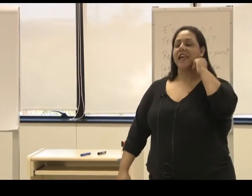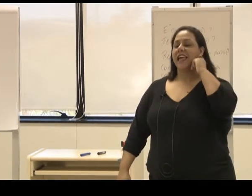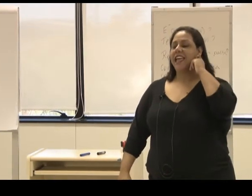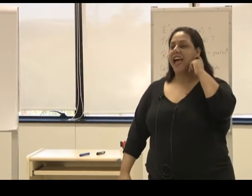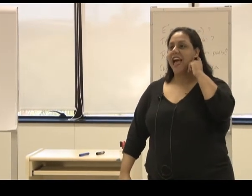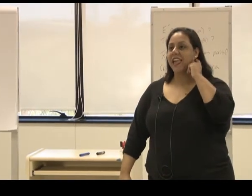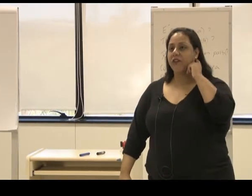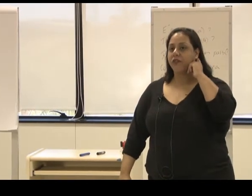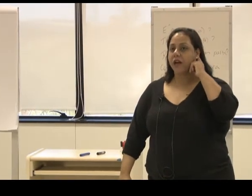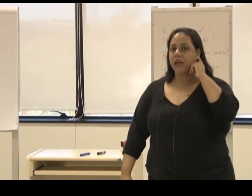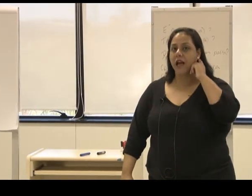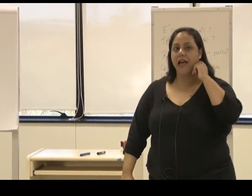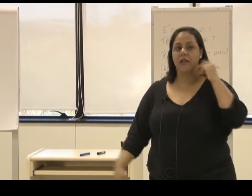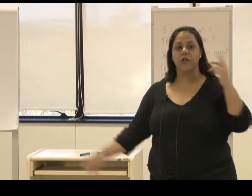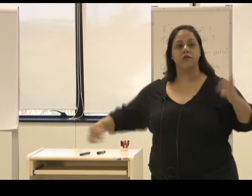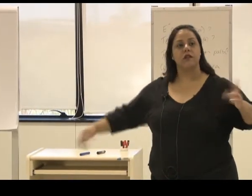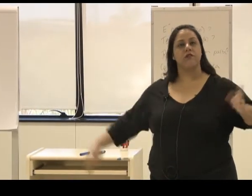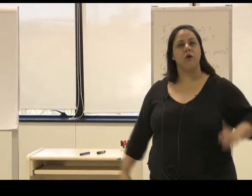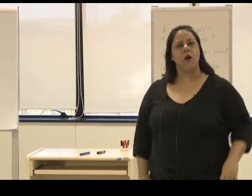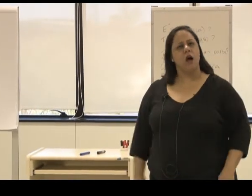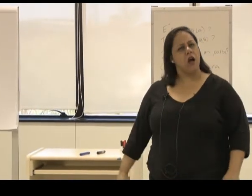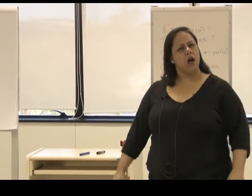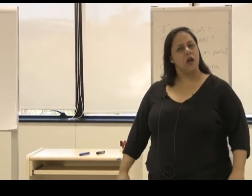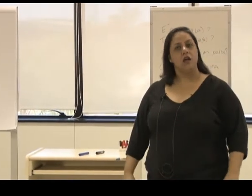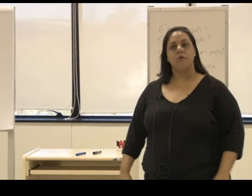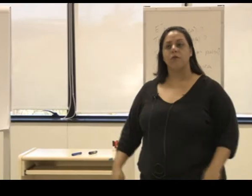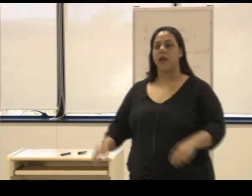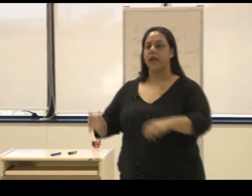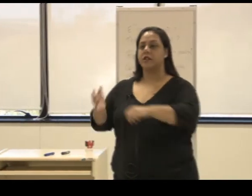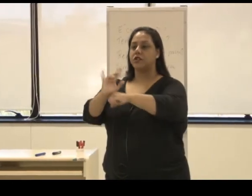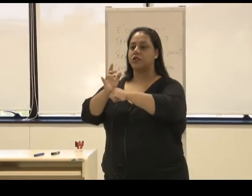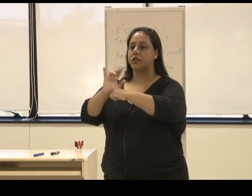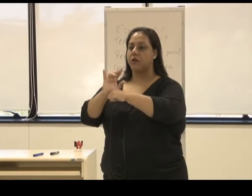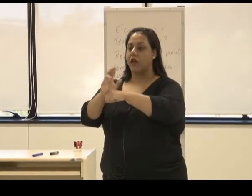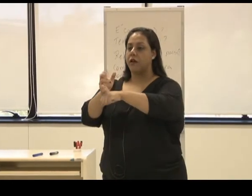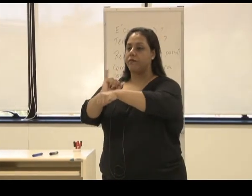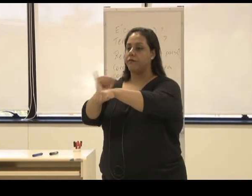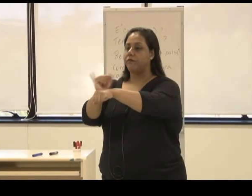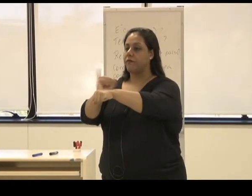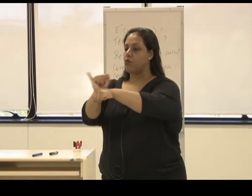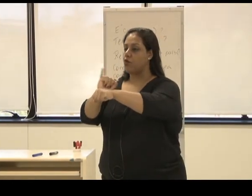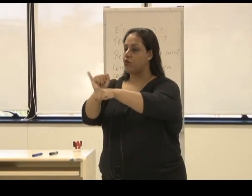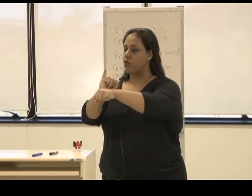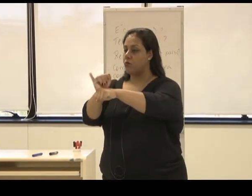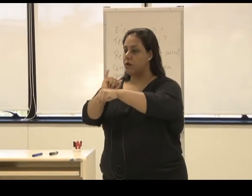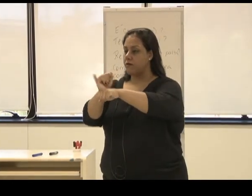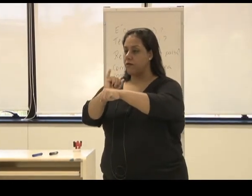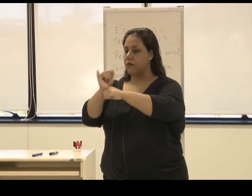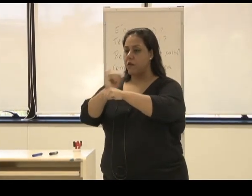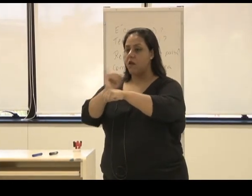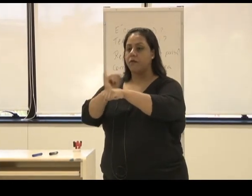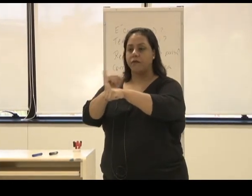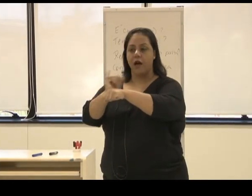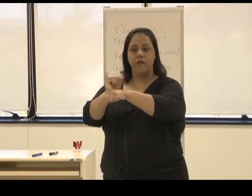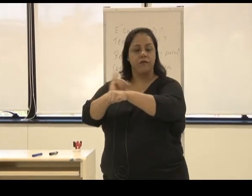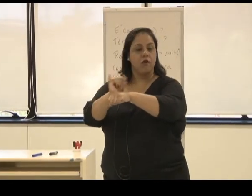E aí foi, aí todo mundo ficou, porque aí a gente tinha o quê? O YouTube, tá? Ou a